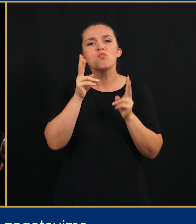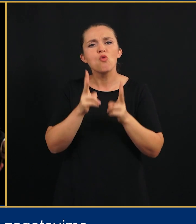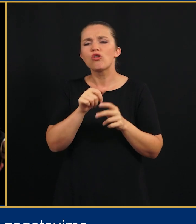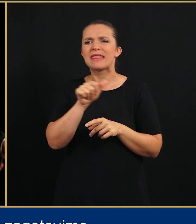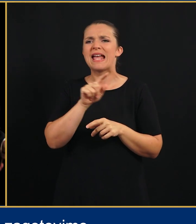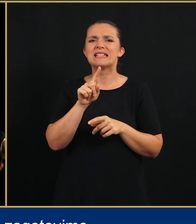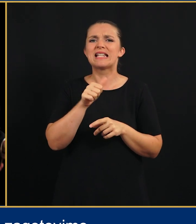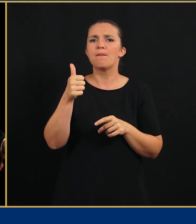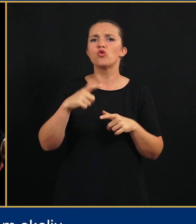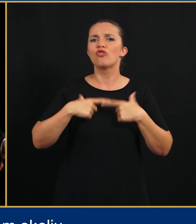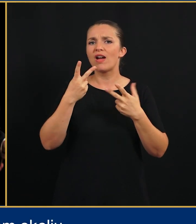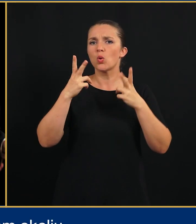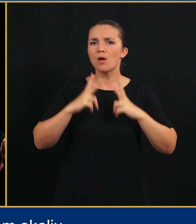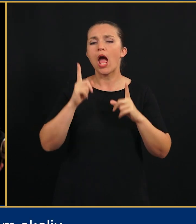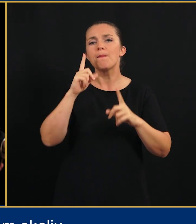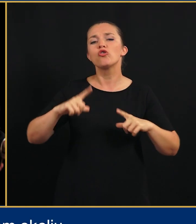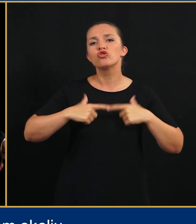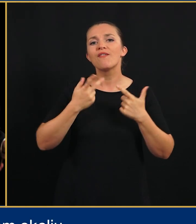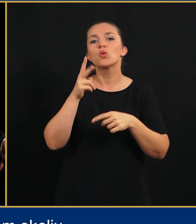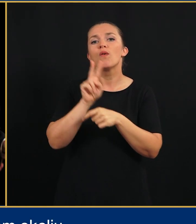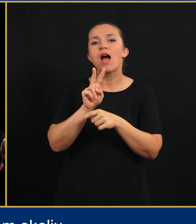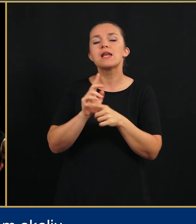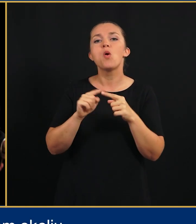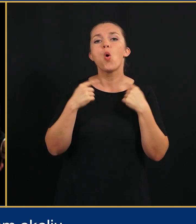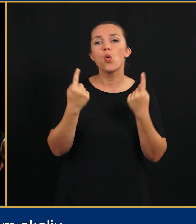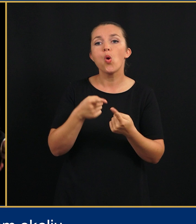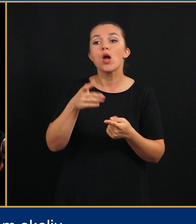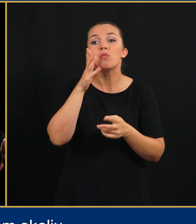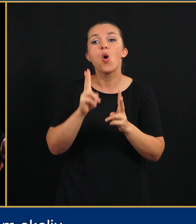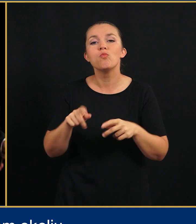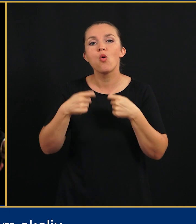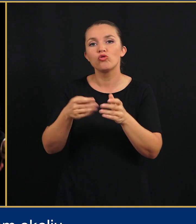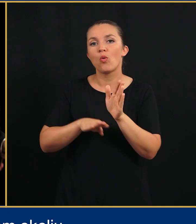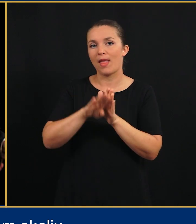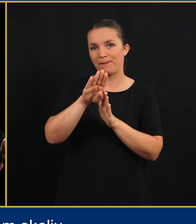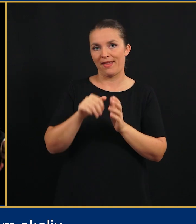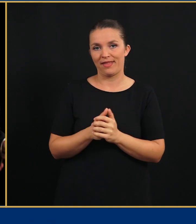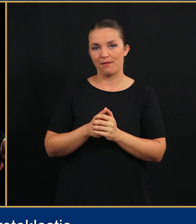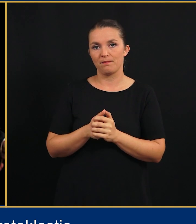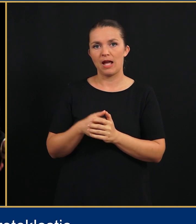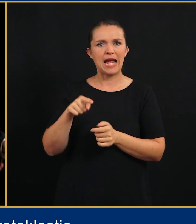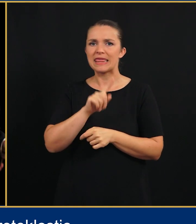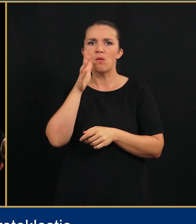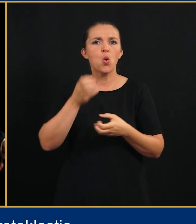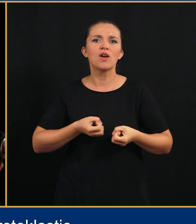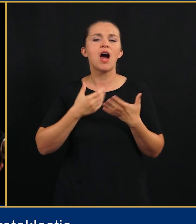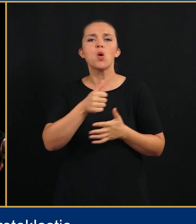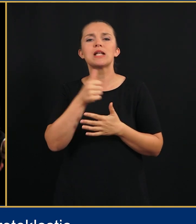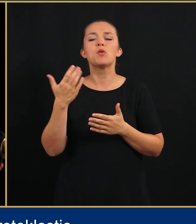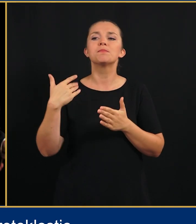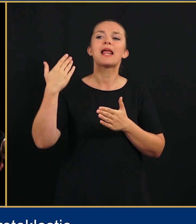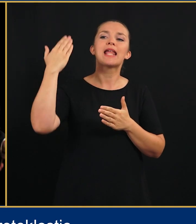mogoče ne samo živeti v miru, ampak živeti v varnem okolju, ki bo omogočal napredek. Ki se ne bo ukvarjal